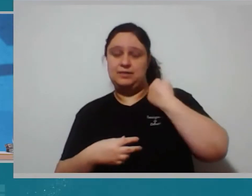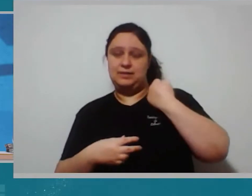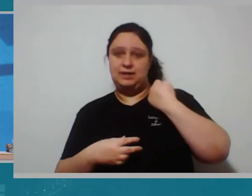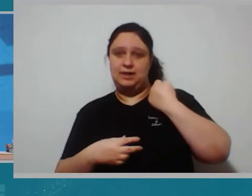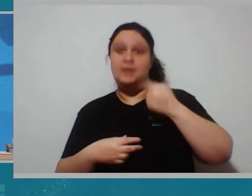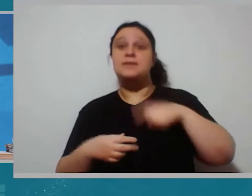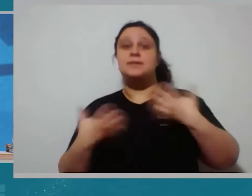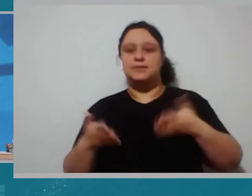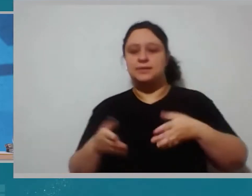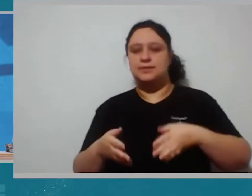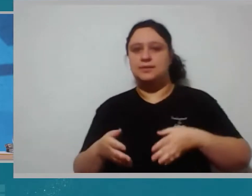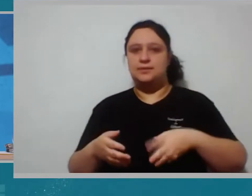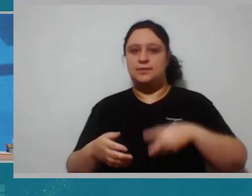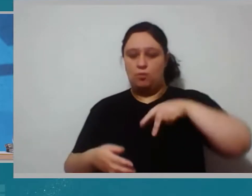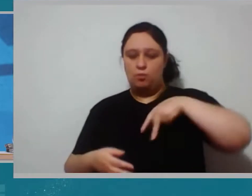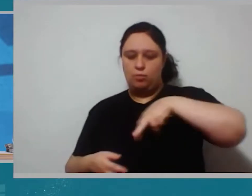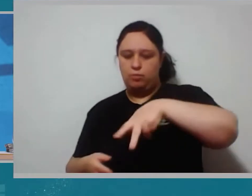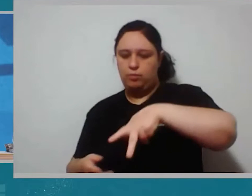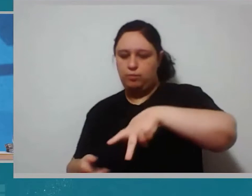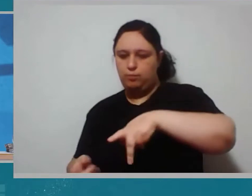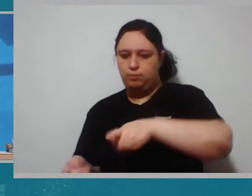disse: voltei-me para ver.